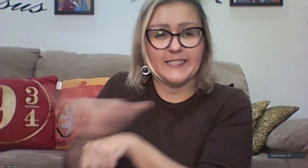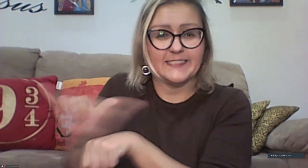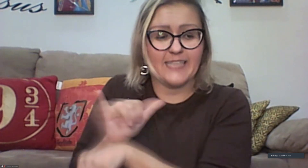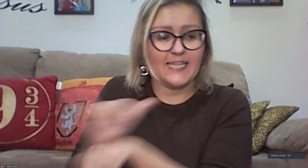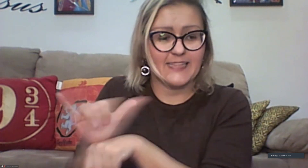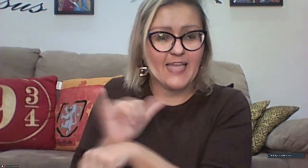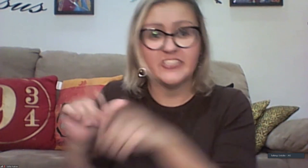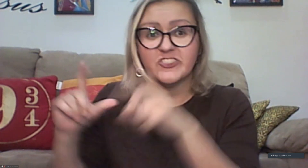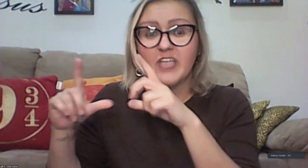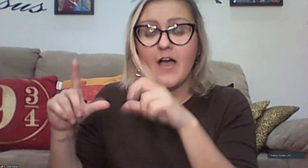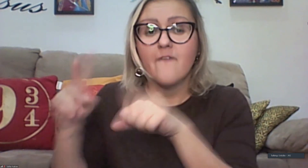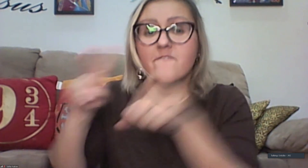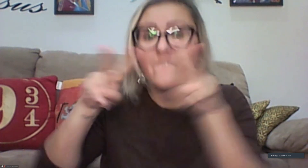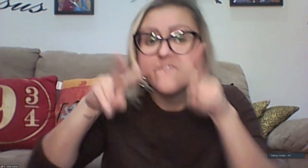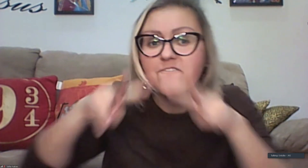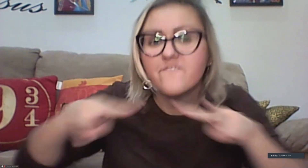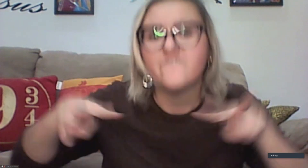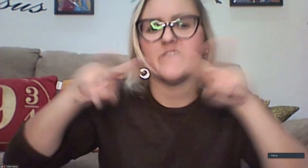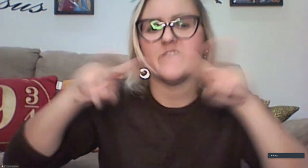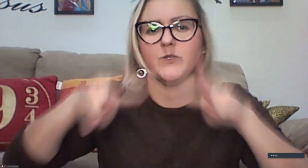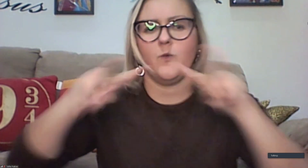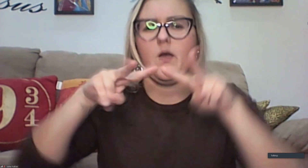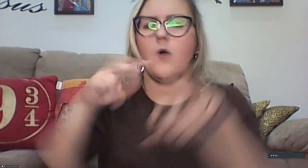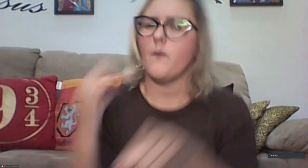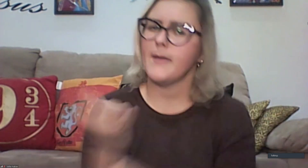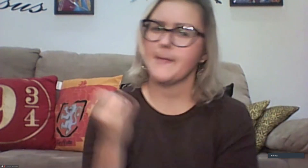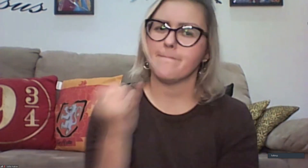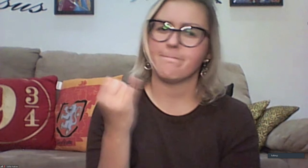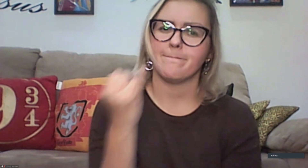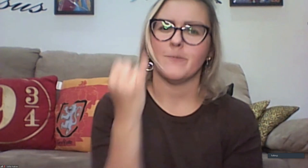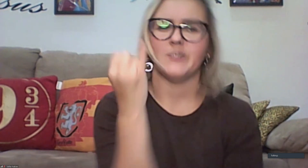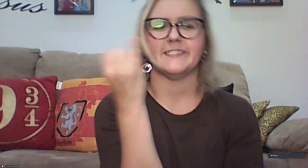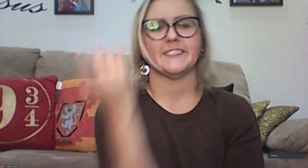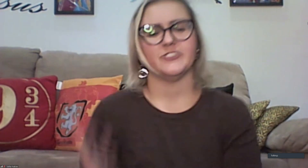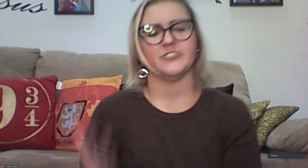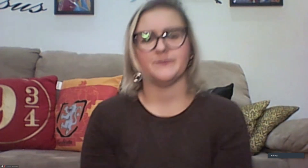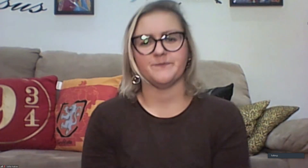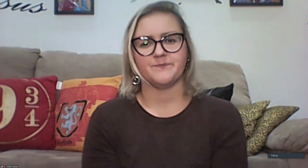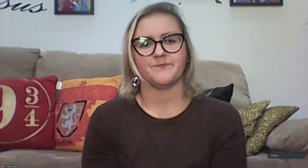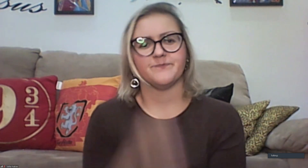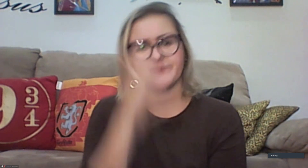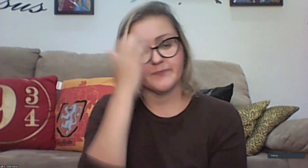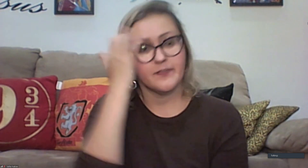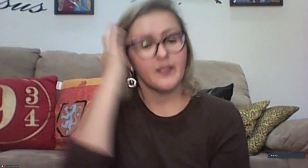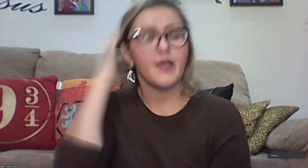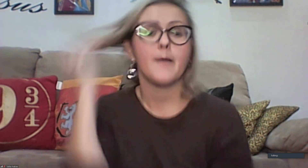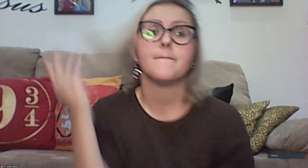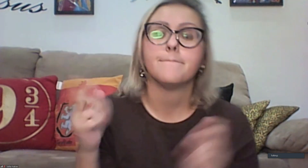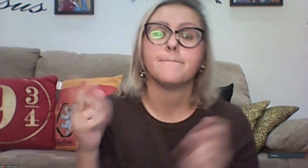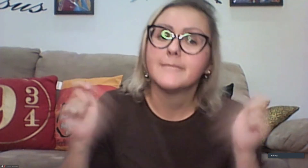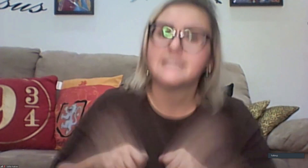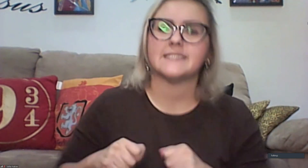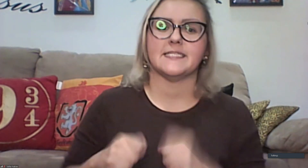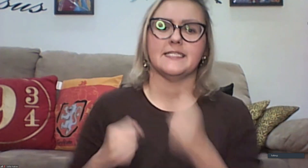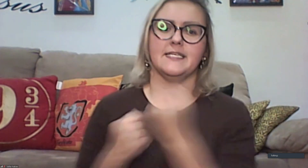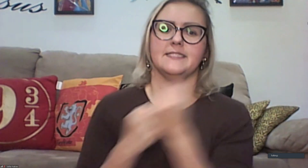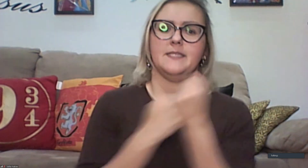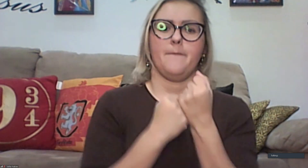com diversas estratégias. Nós vamos trabalhar com coisas visuais. Isso é muito importante. Então